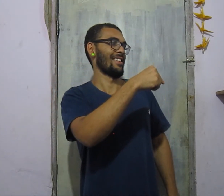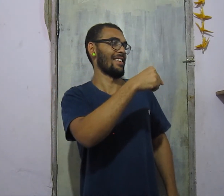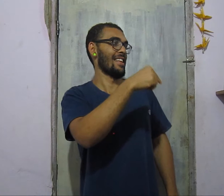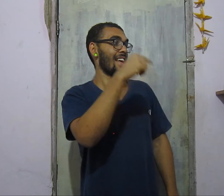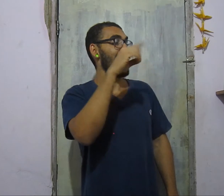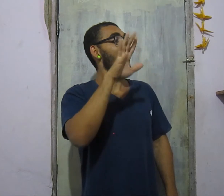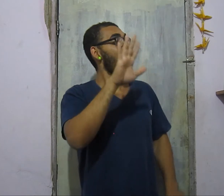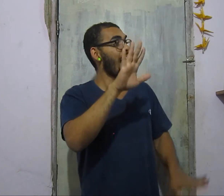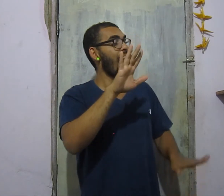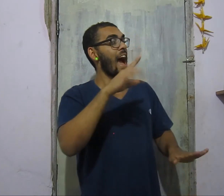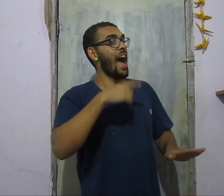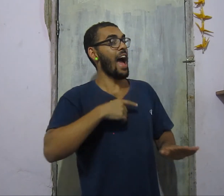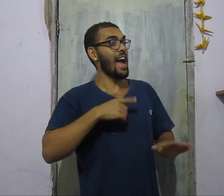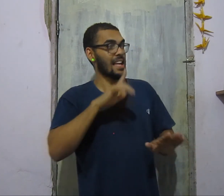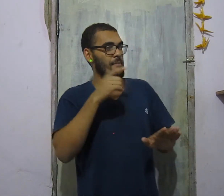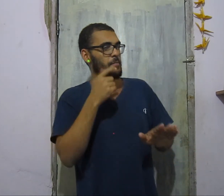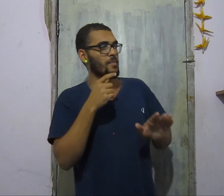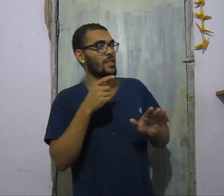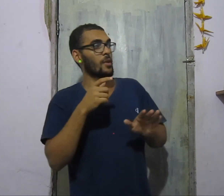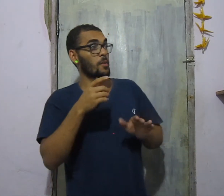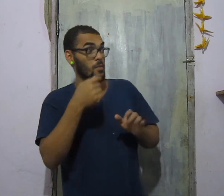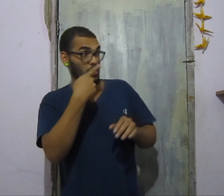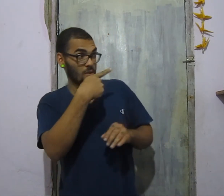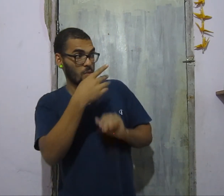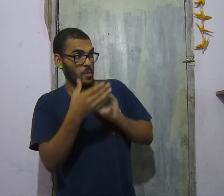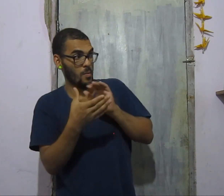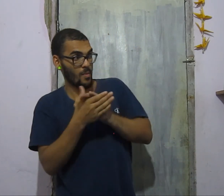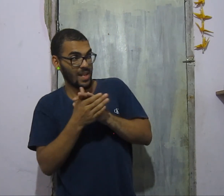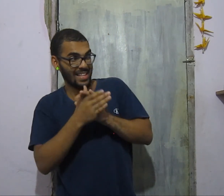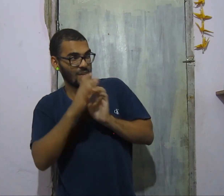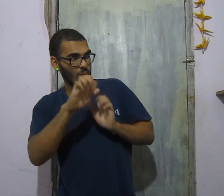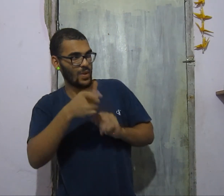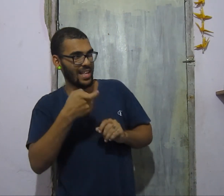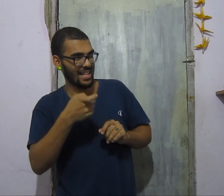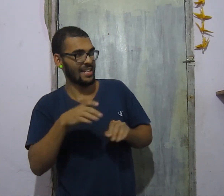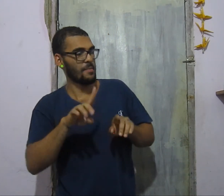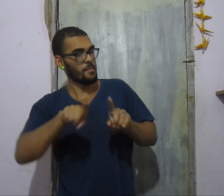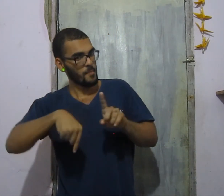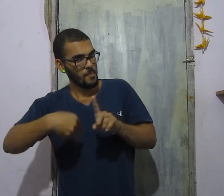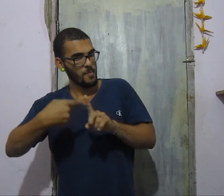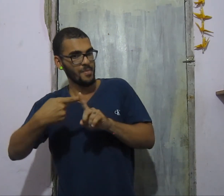havia traído ela e que ele e a amante dele